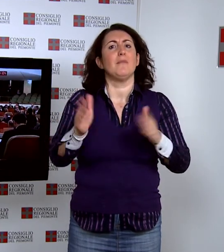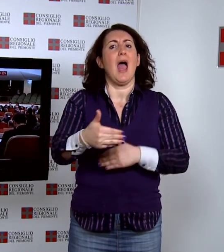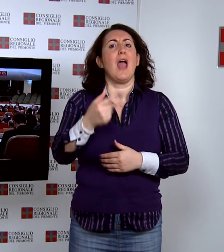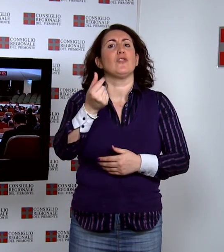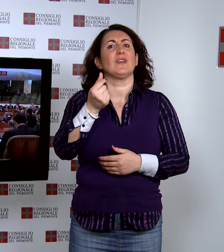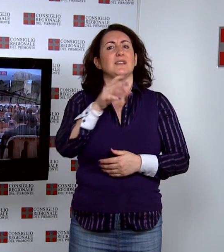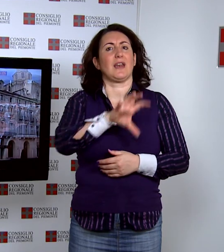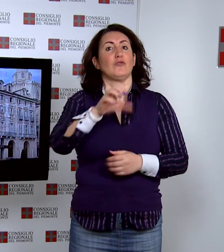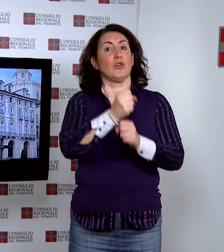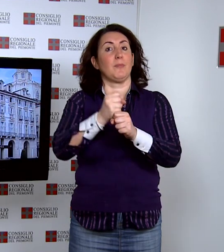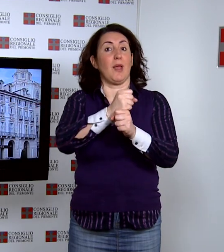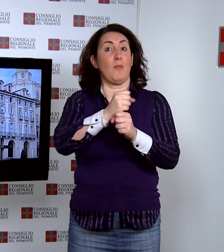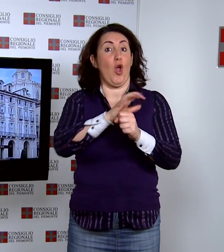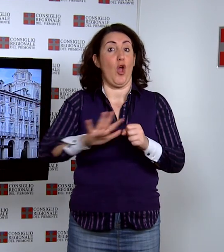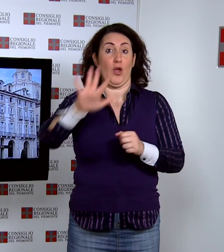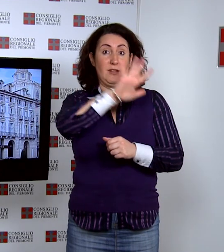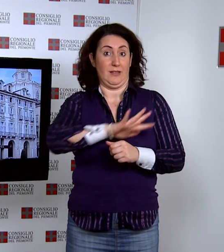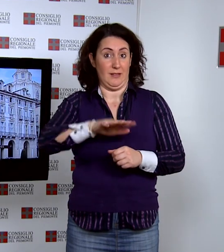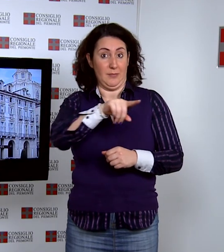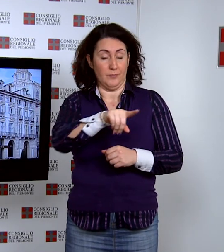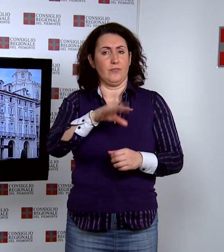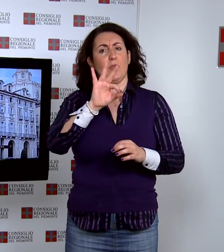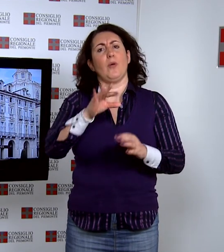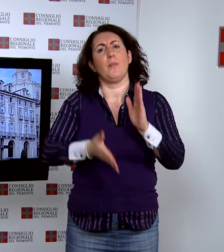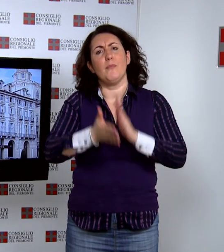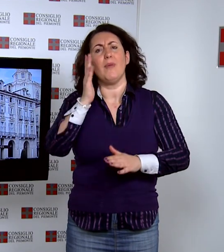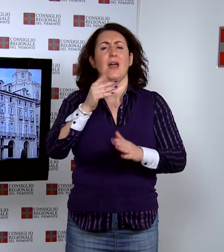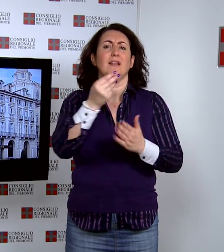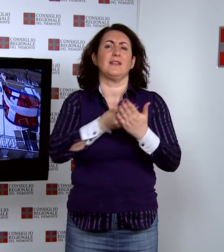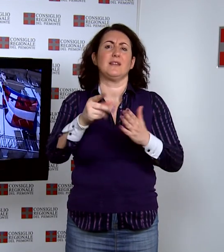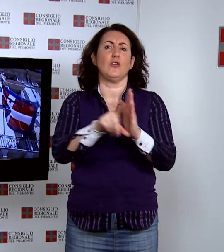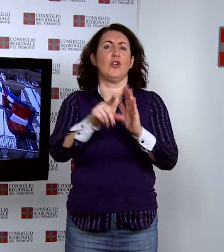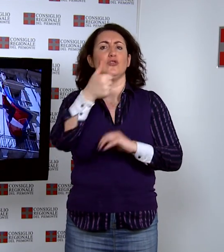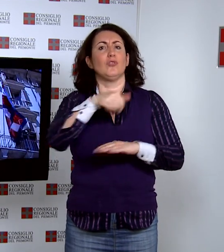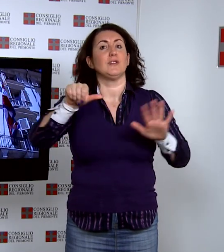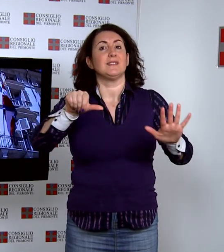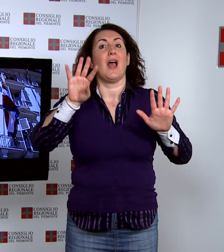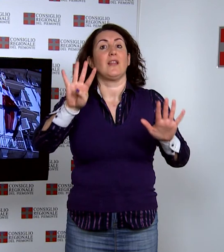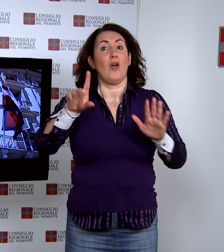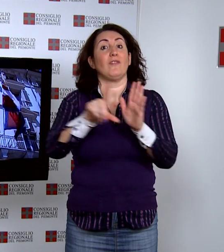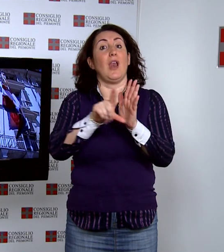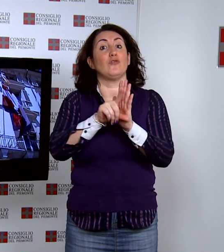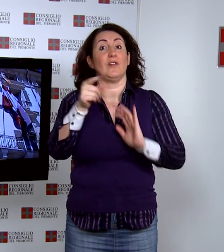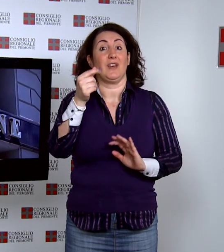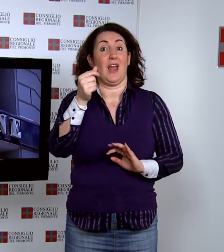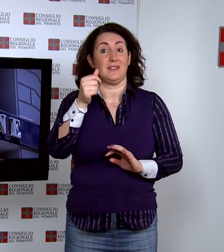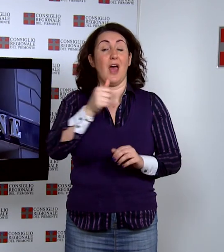Regione Piemonte, partendo dal disegno di legge numero 169, legge finanziaria per l'anno 2012, licenziato